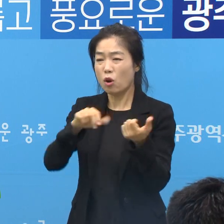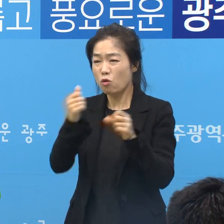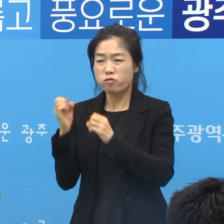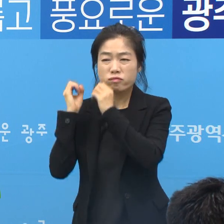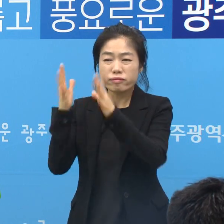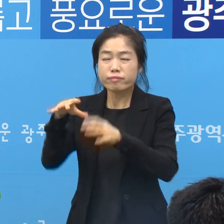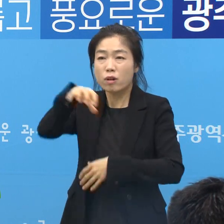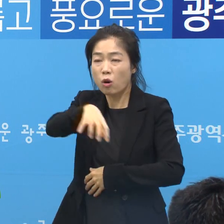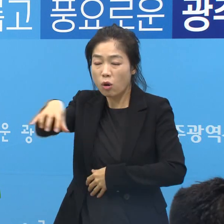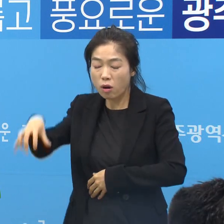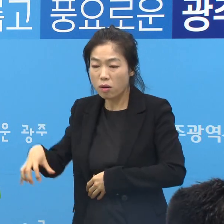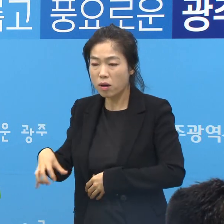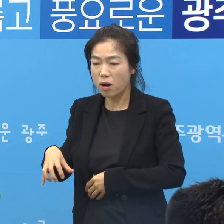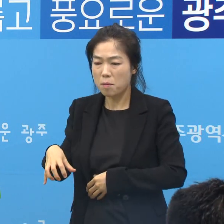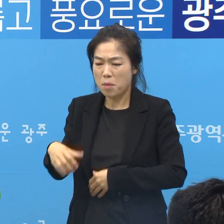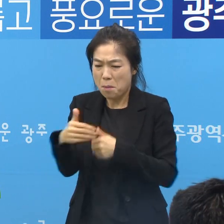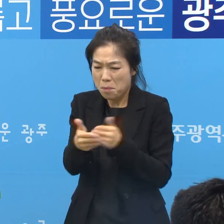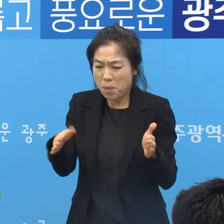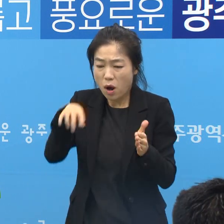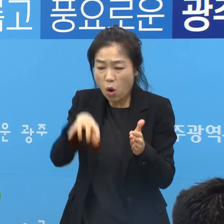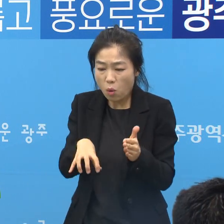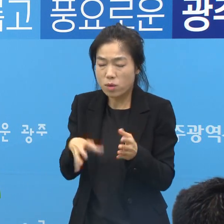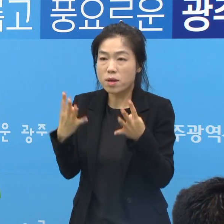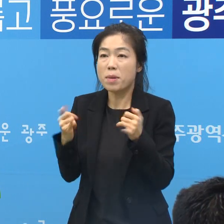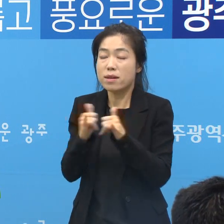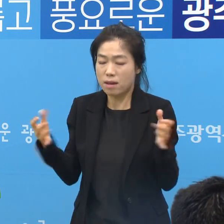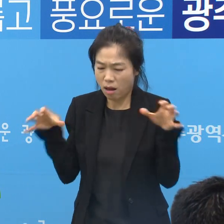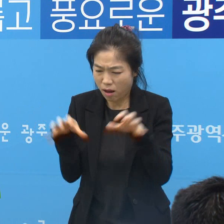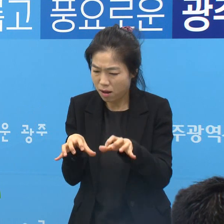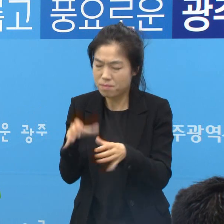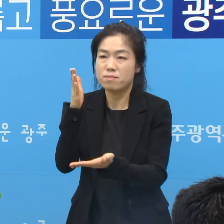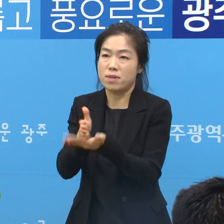공간에 다중이 모이는 일이 없도록 적극 협조해 주시고